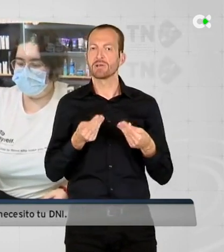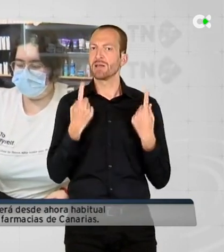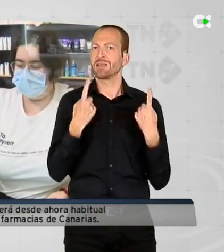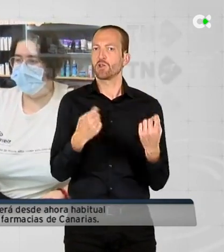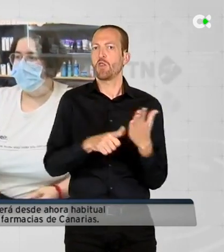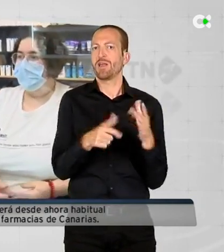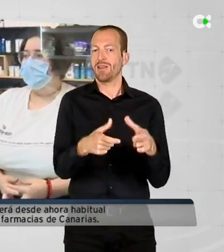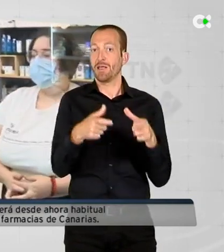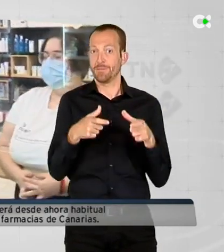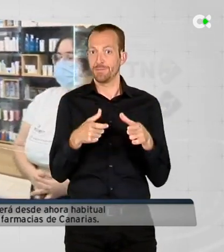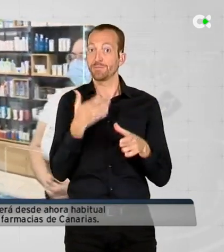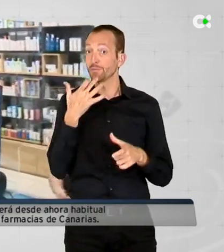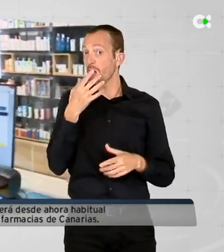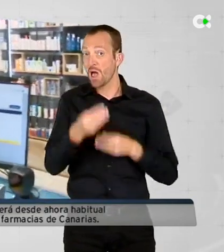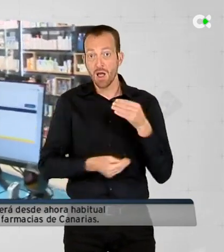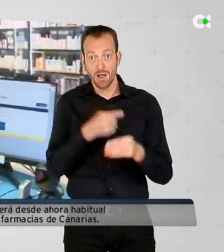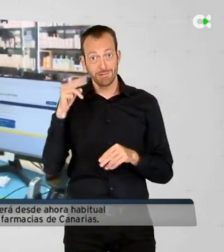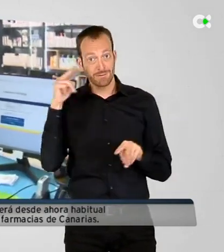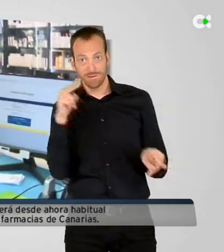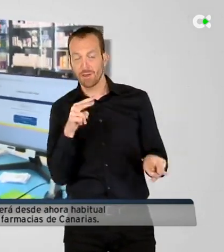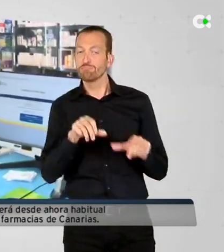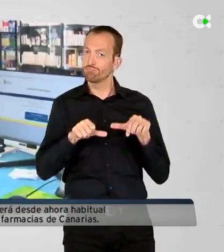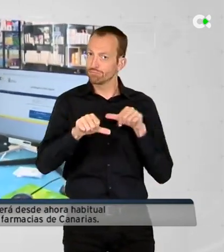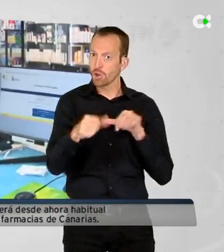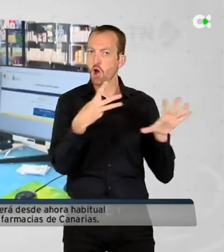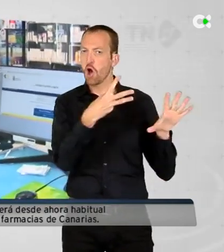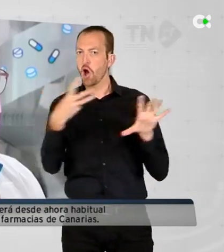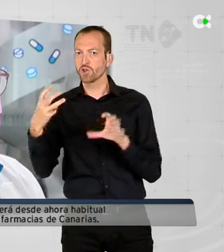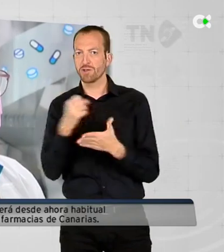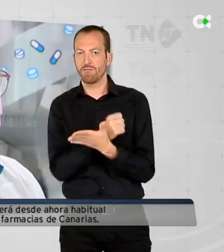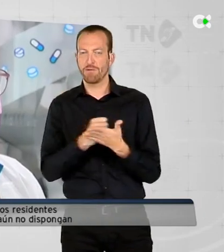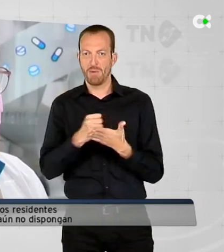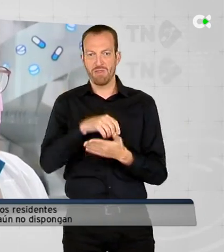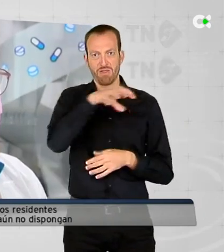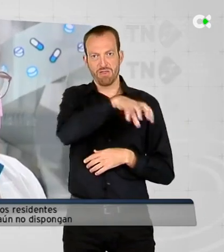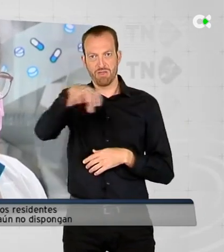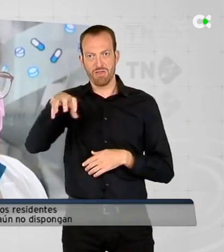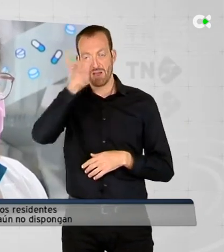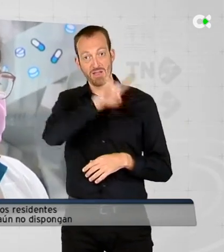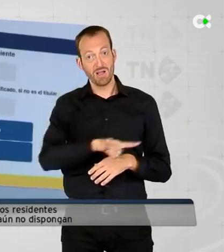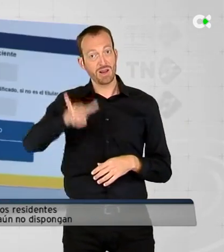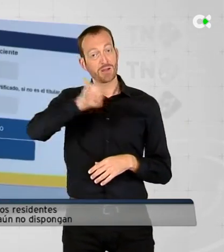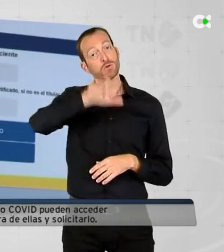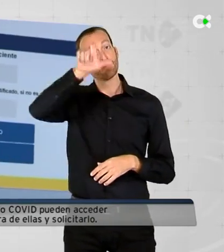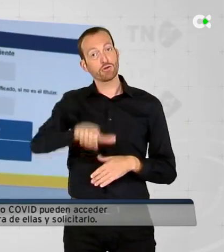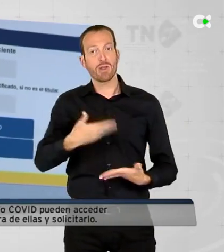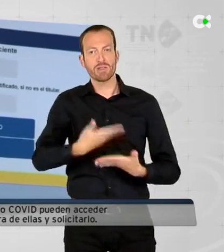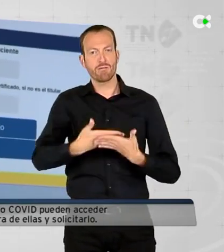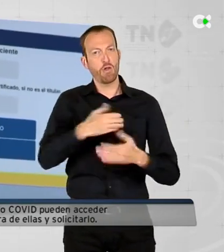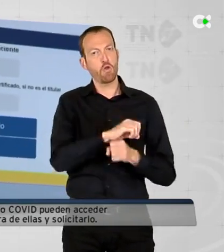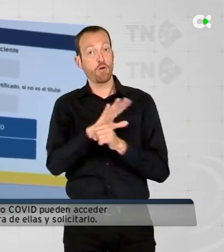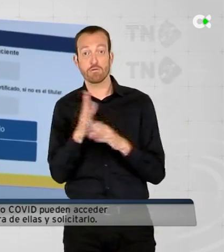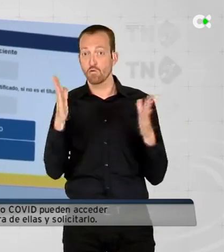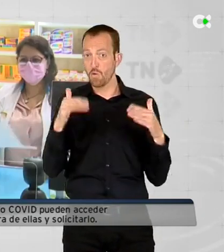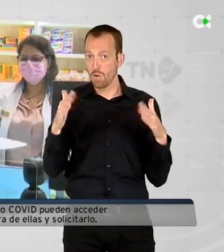este gesto será desde ahora habitual en las 800 farmacias de canarias los residentes que aún no dispongan del certificado